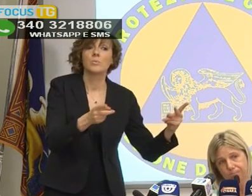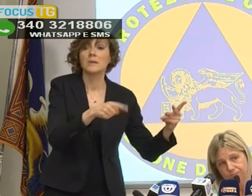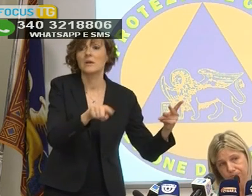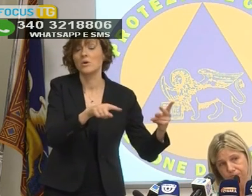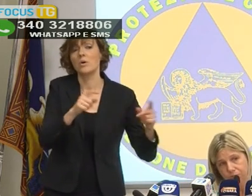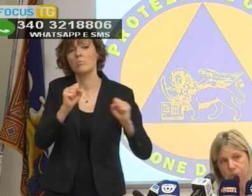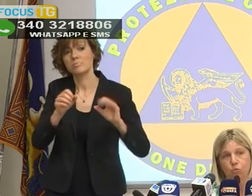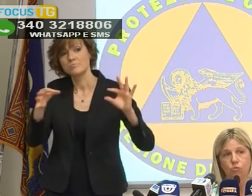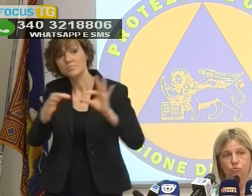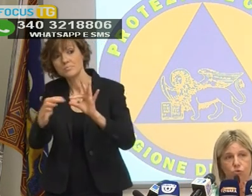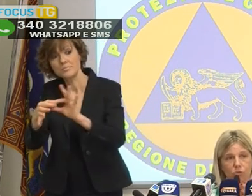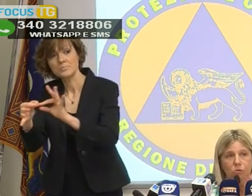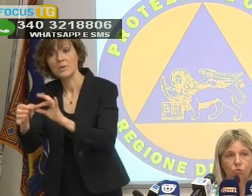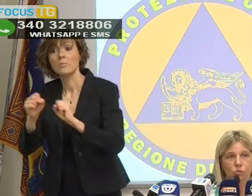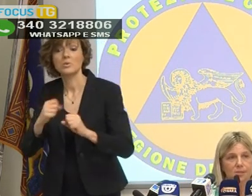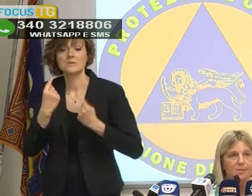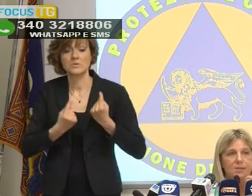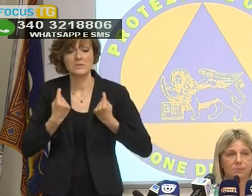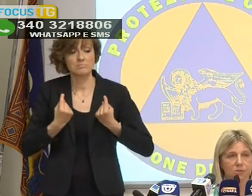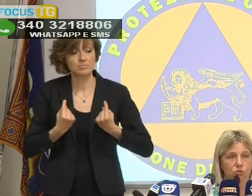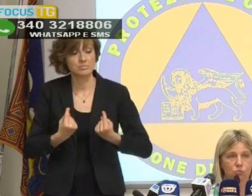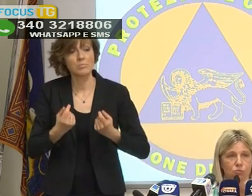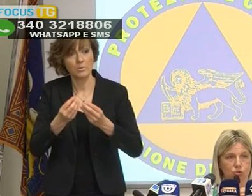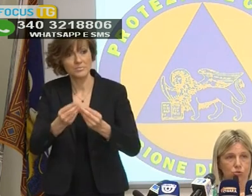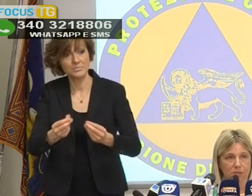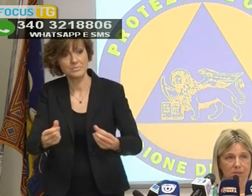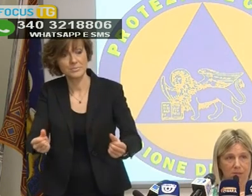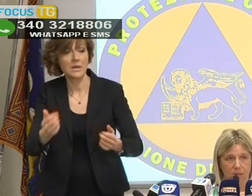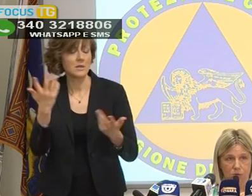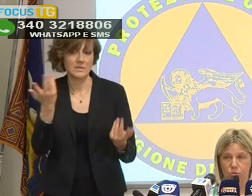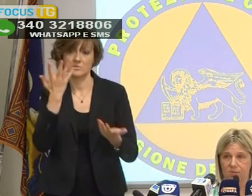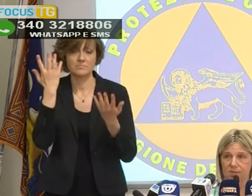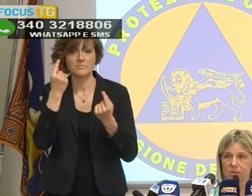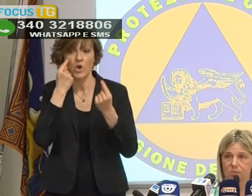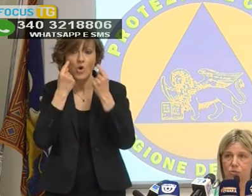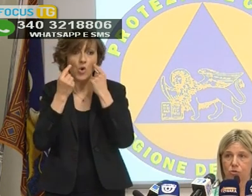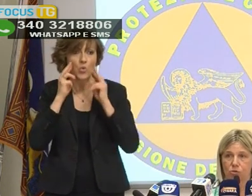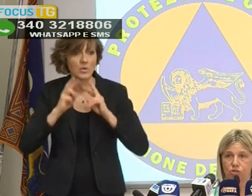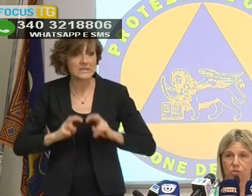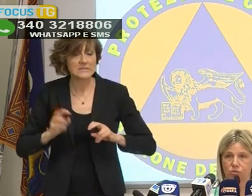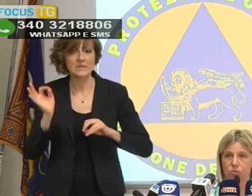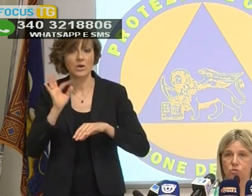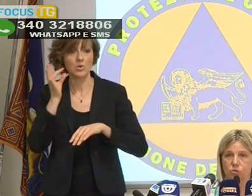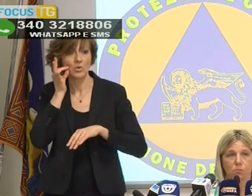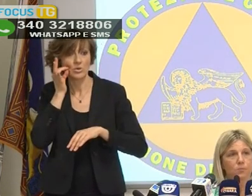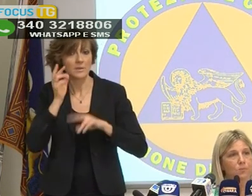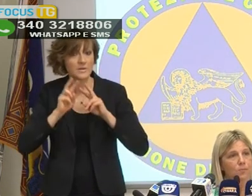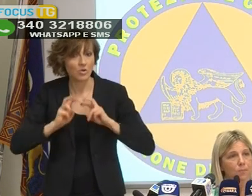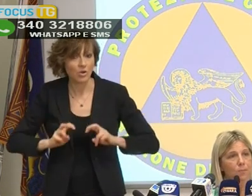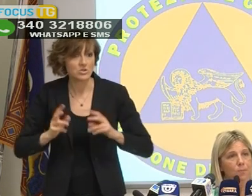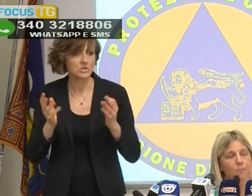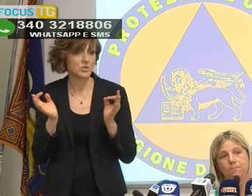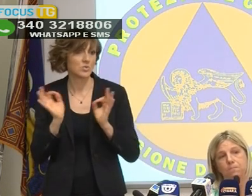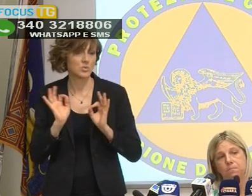accumulate, tipo, non so, l'oculistica, penso, piuttosto che alcune visite dermatologiche, cose di questo tipo.